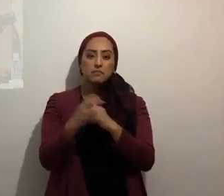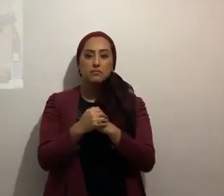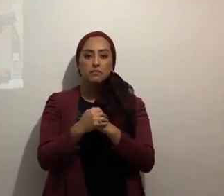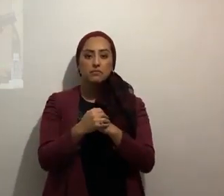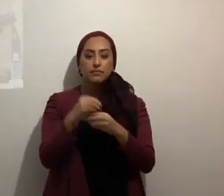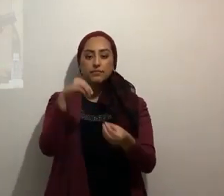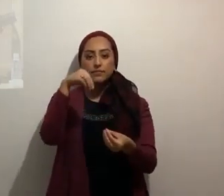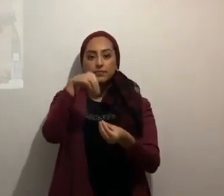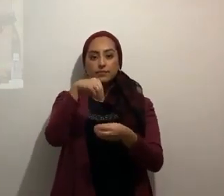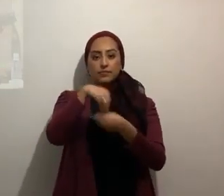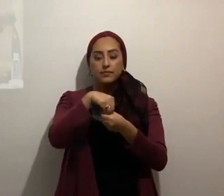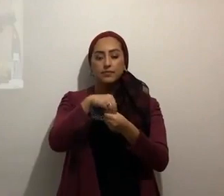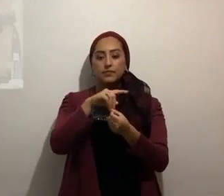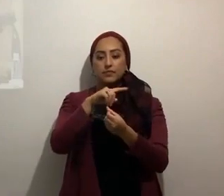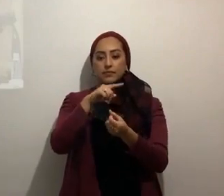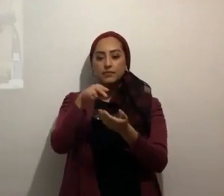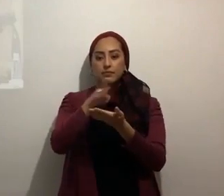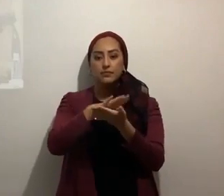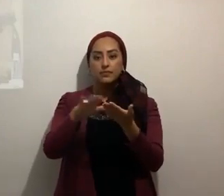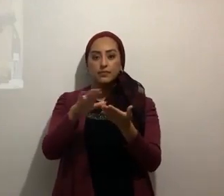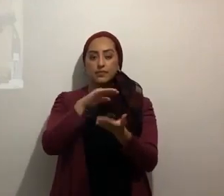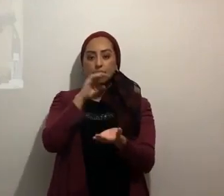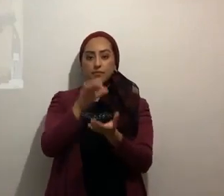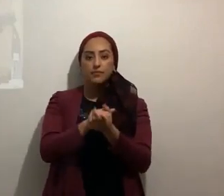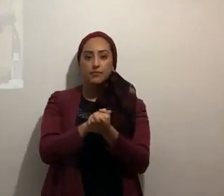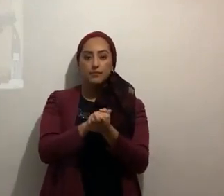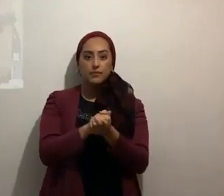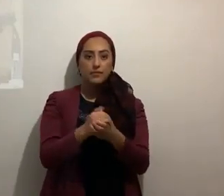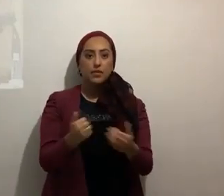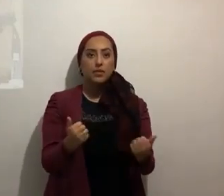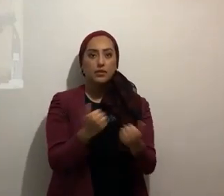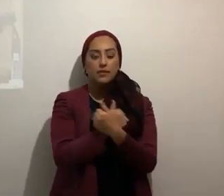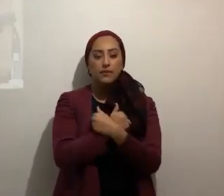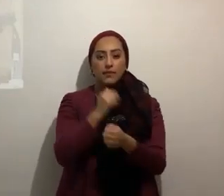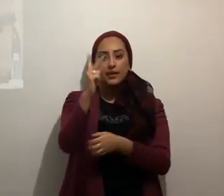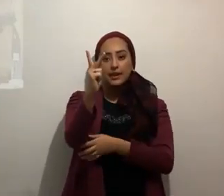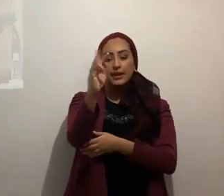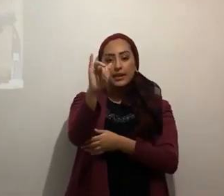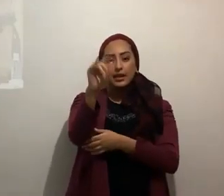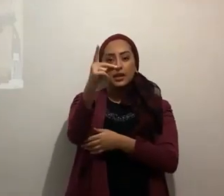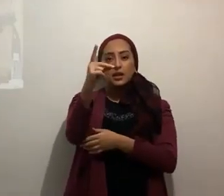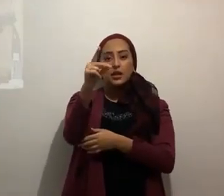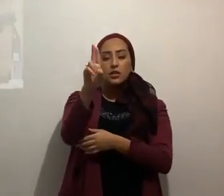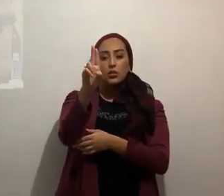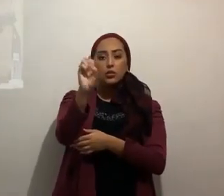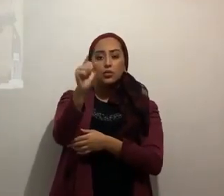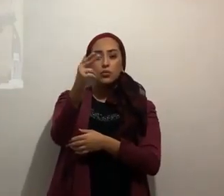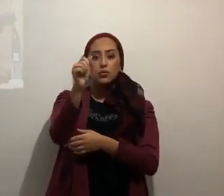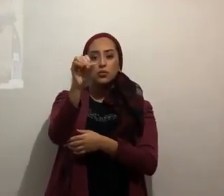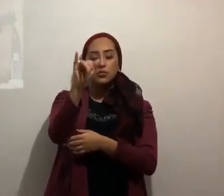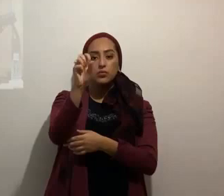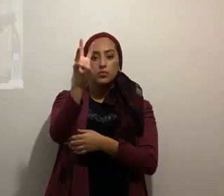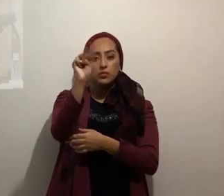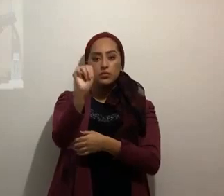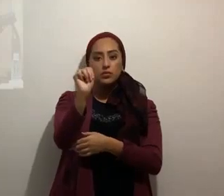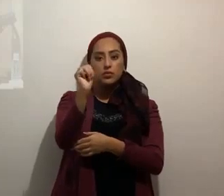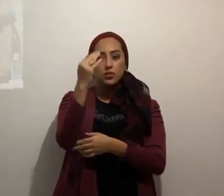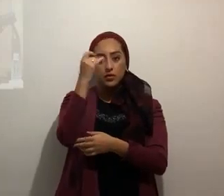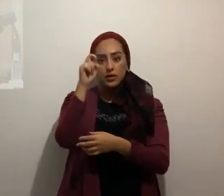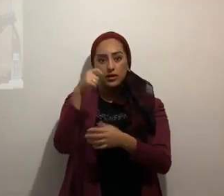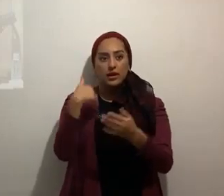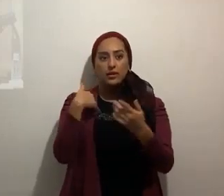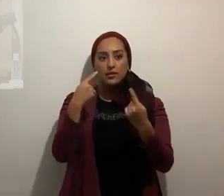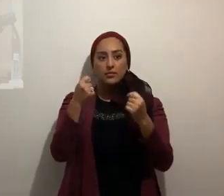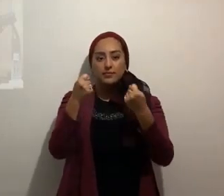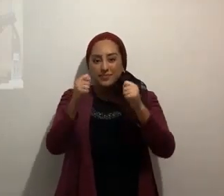un matrimonio kadosh, que se llama kiddushin en hebreo. ¿Por qué? Porque se requiere cierto